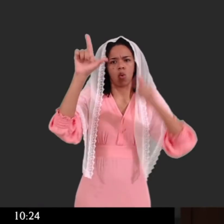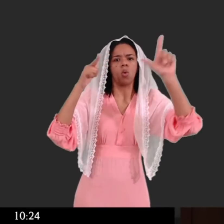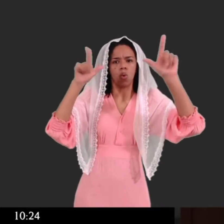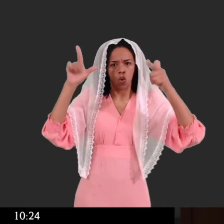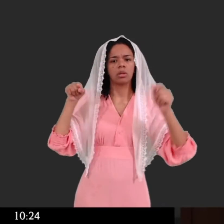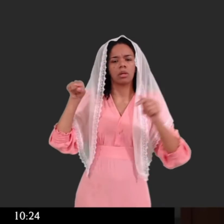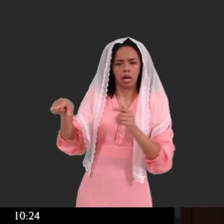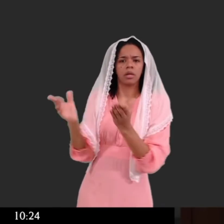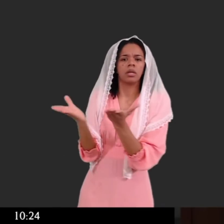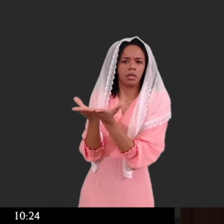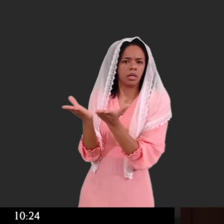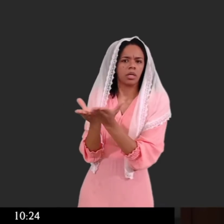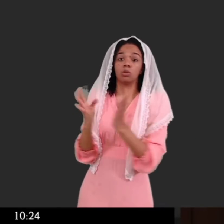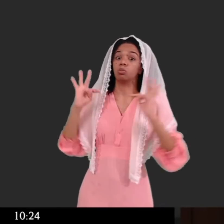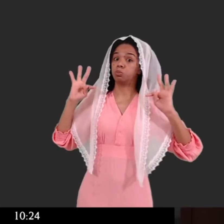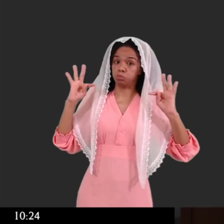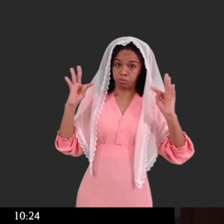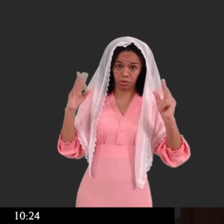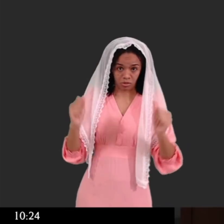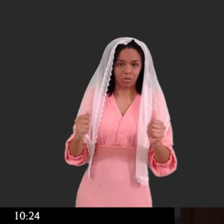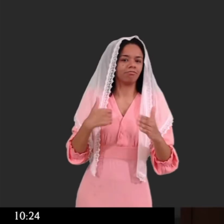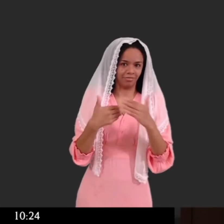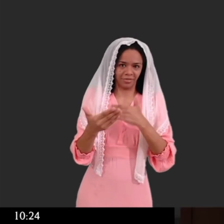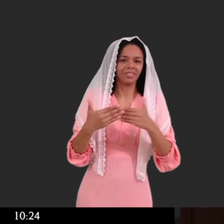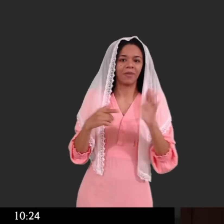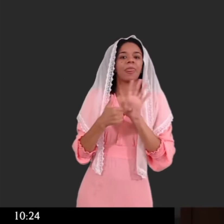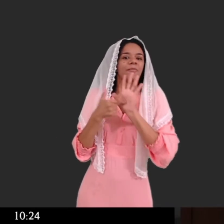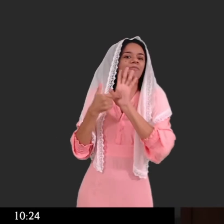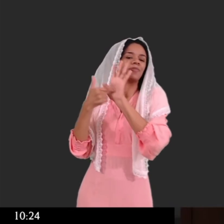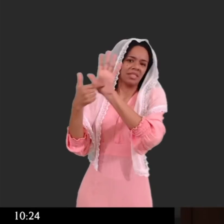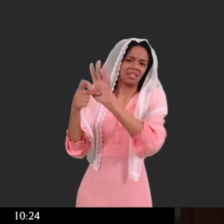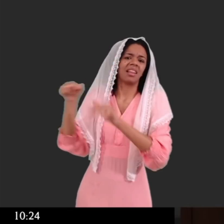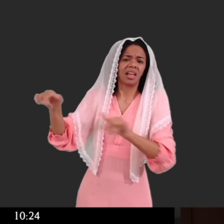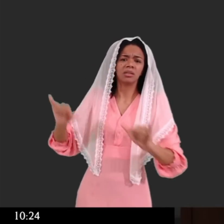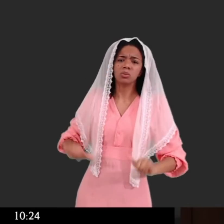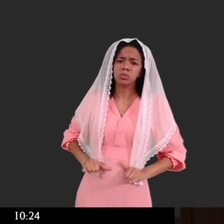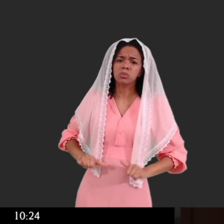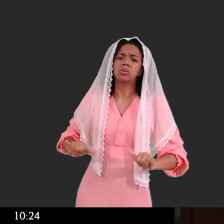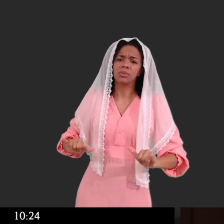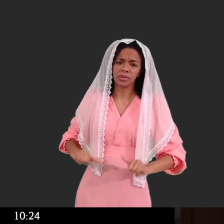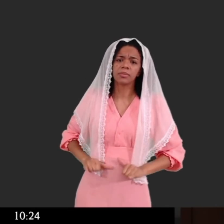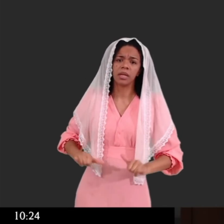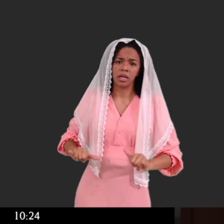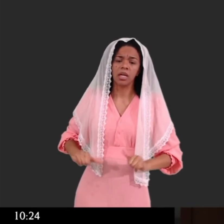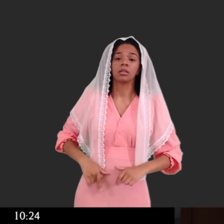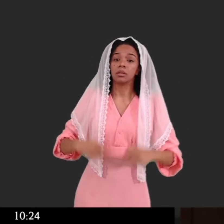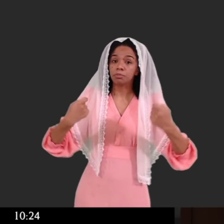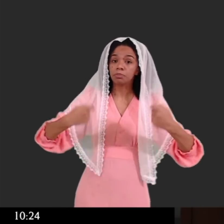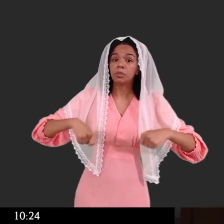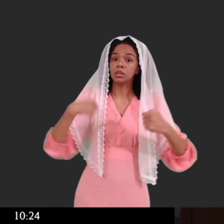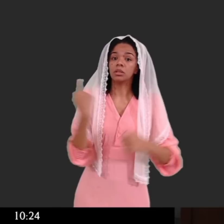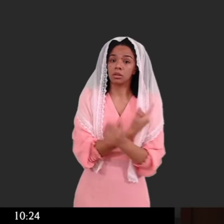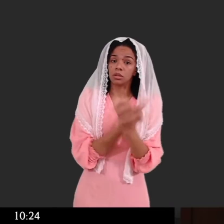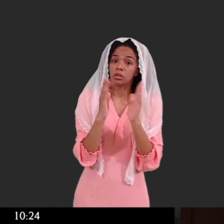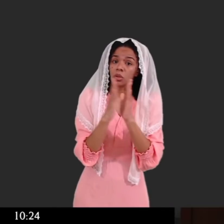cristãos ali. Devemos orar por todos, que é momento de sofrimento ali na nação. Isso é nossa obrigação,